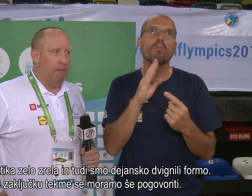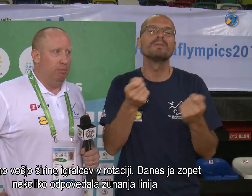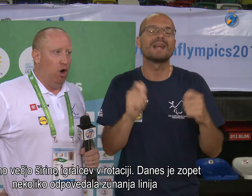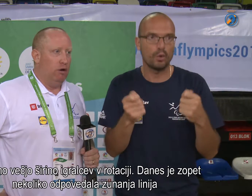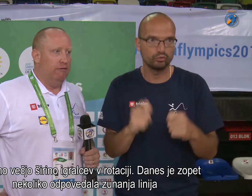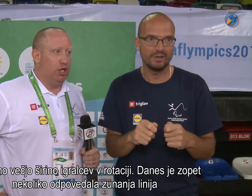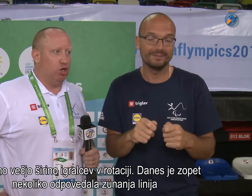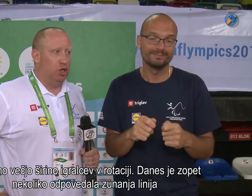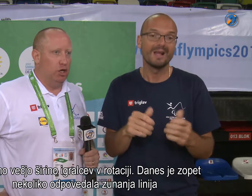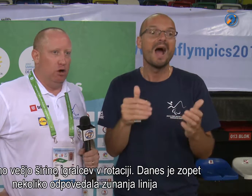Rabimo večjo širino